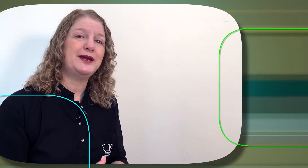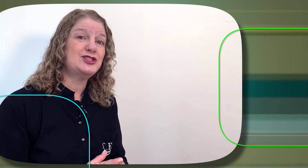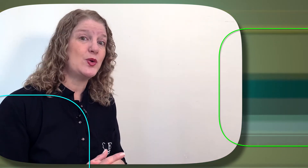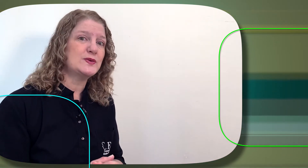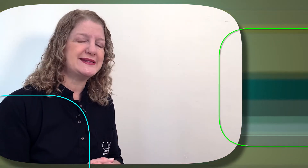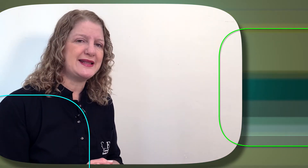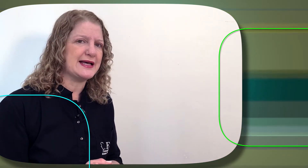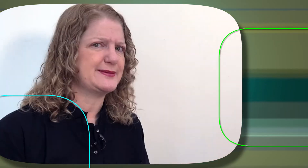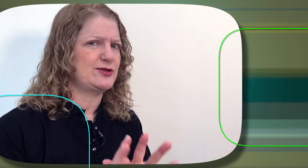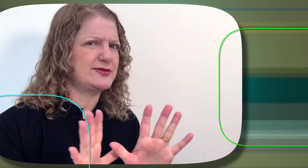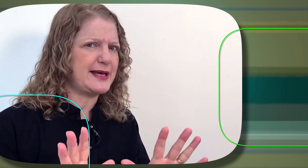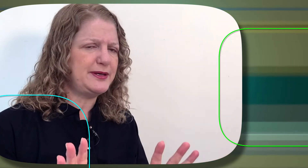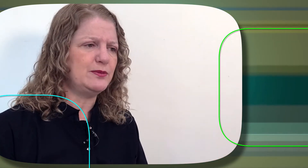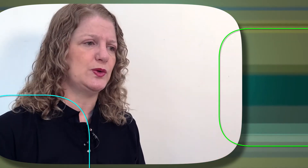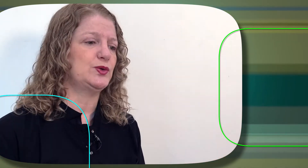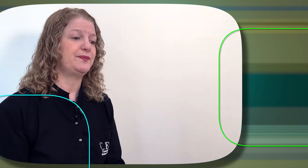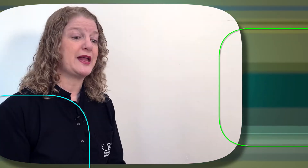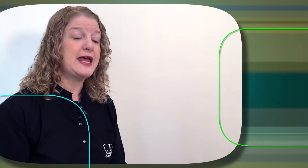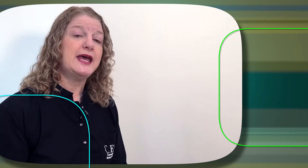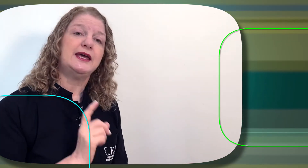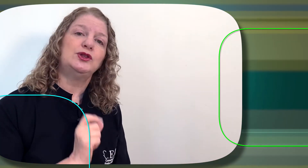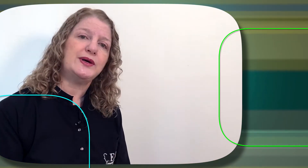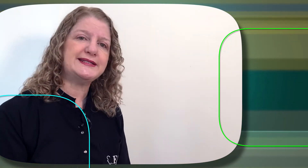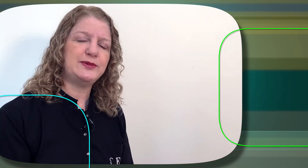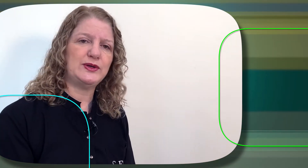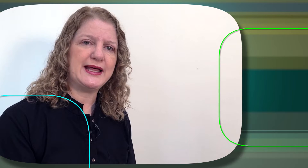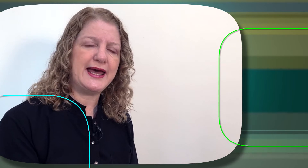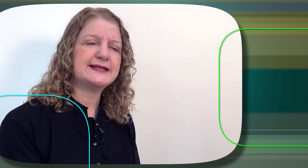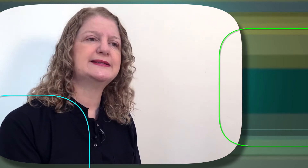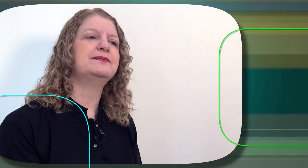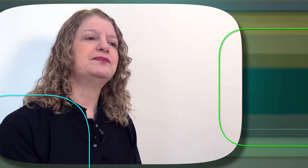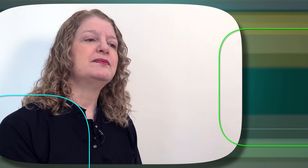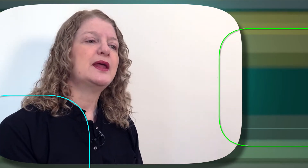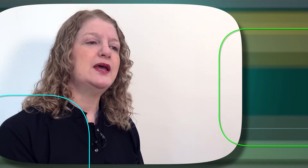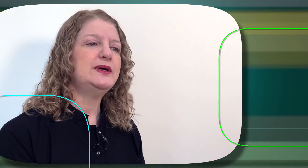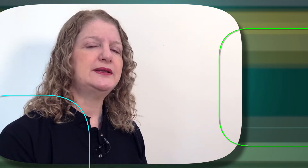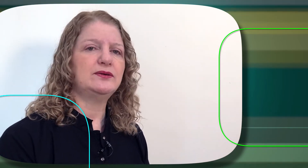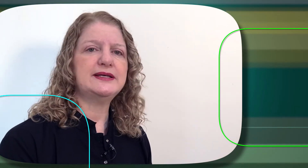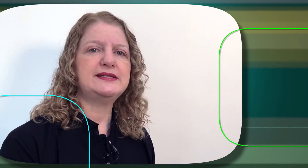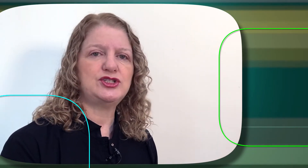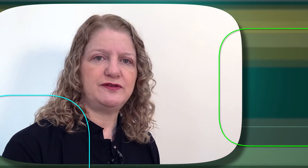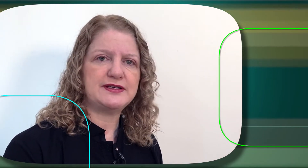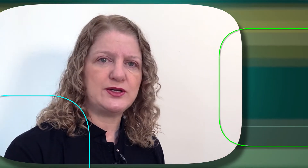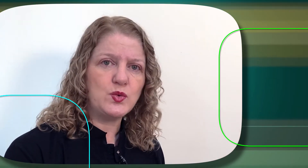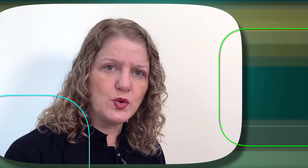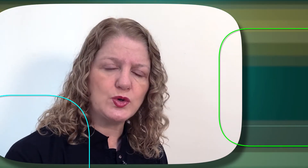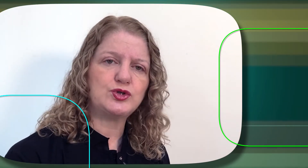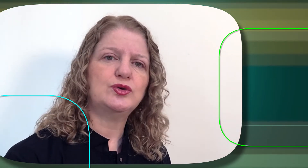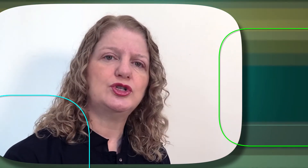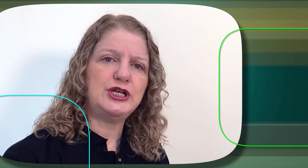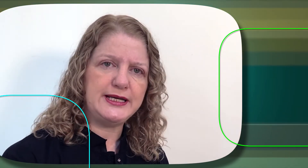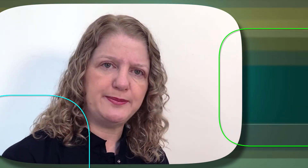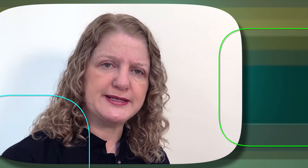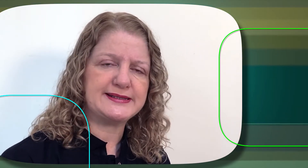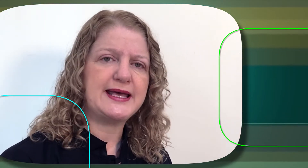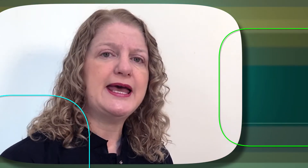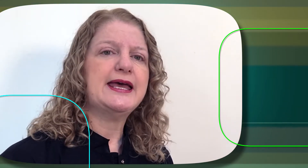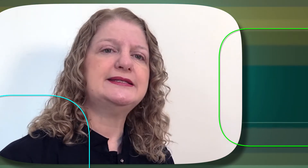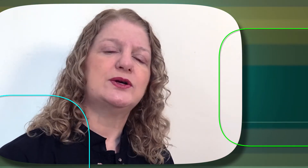aprendi alguns sinais, mas eu não sabia muito. Em 2010, eu então decidi fazer um curso de Libras. Esse